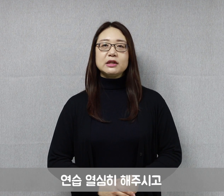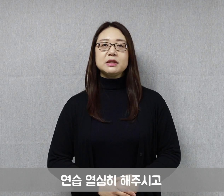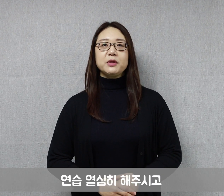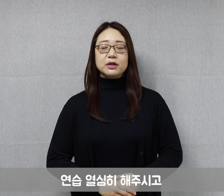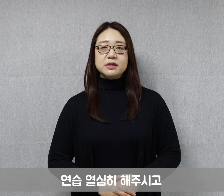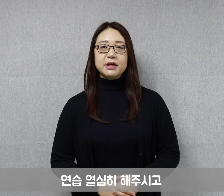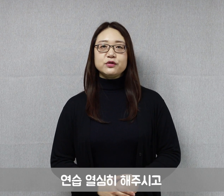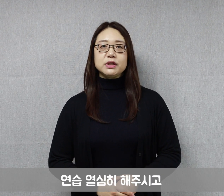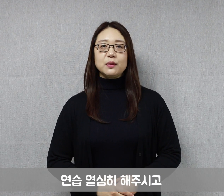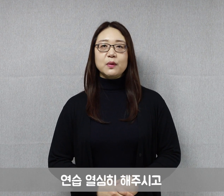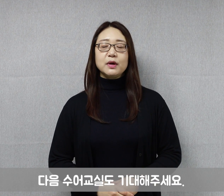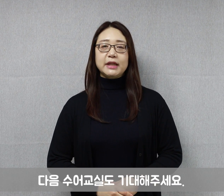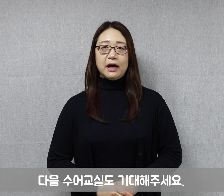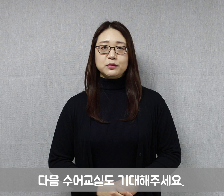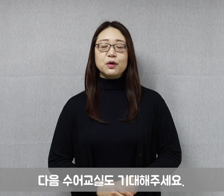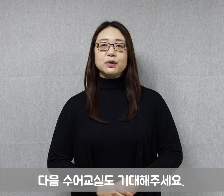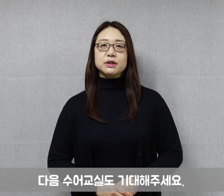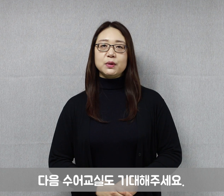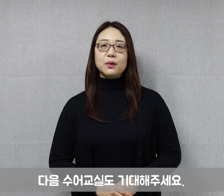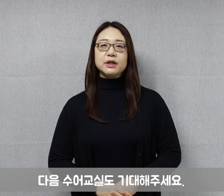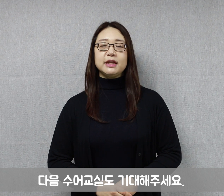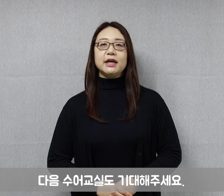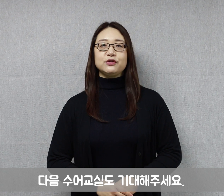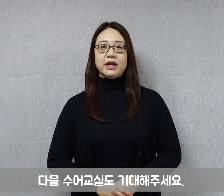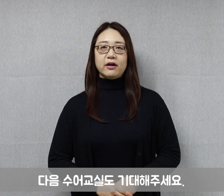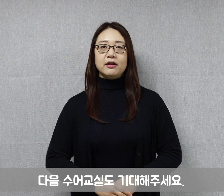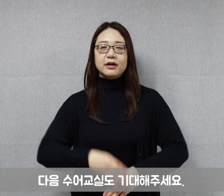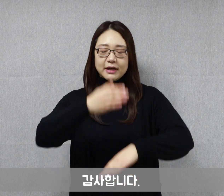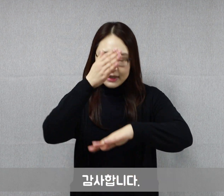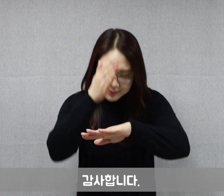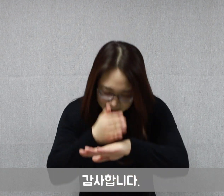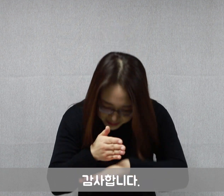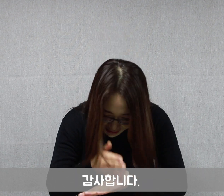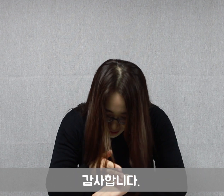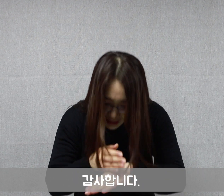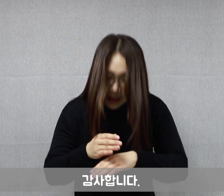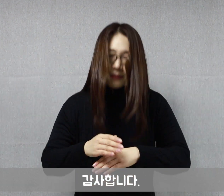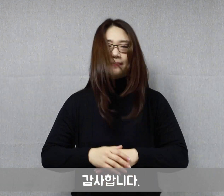연습 열심히 해주시고 다음 수어 교실도 기대해 주세요. 감사합니다.